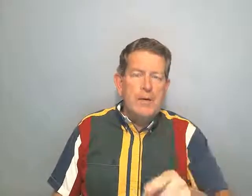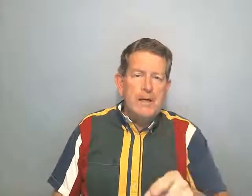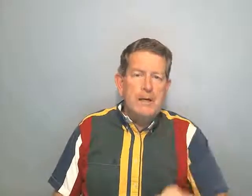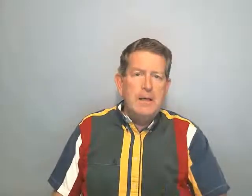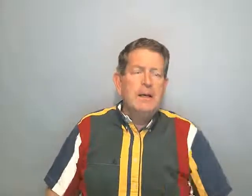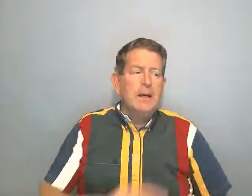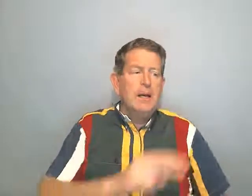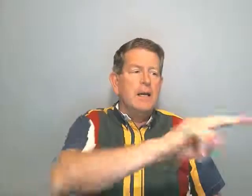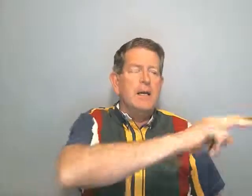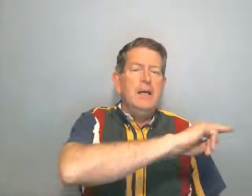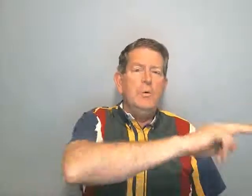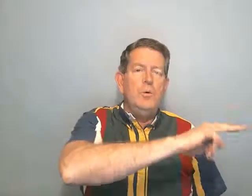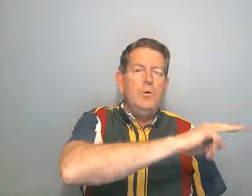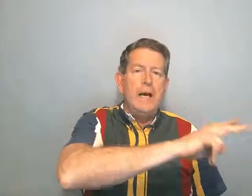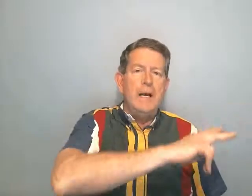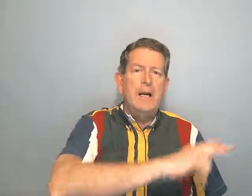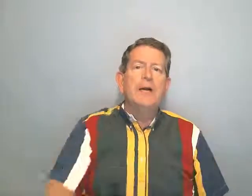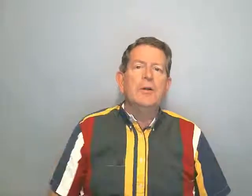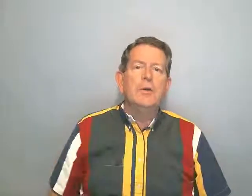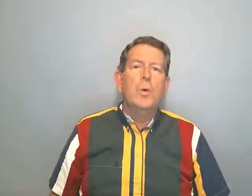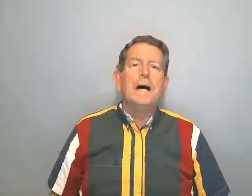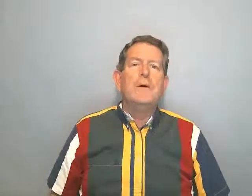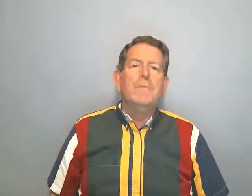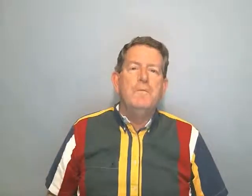devez, et il ou elle doivent.